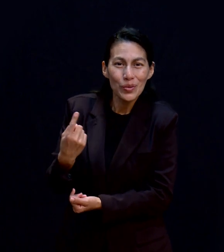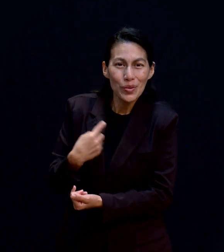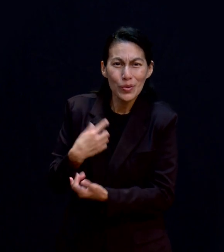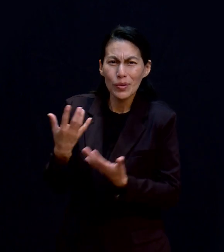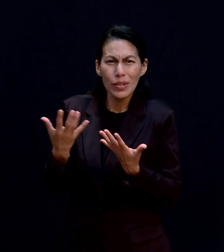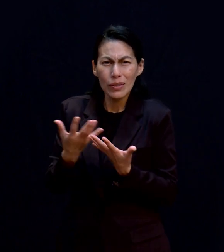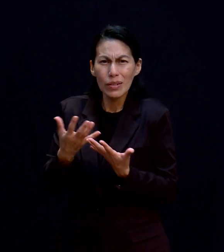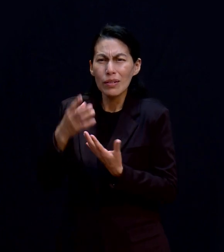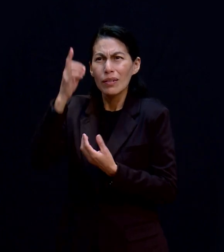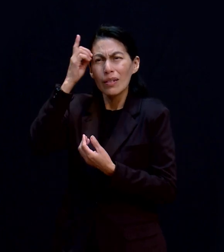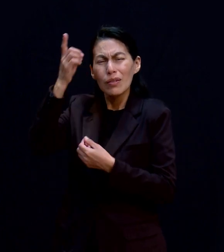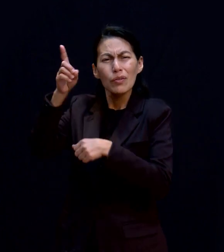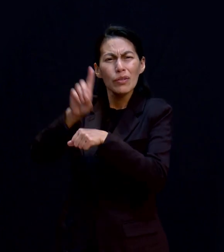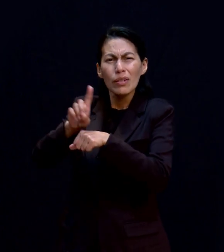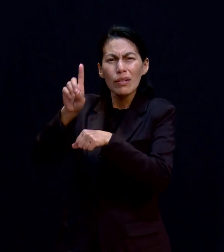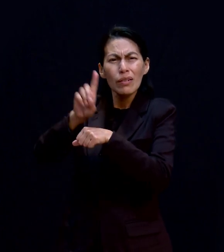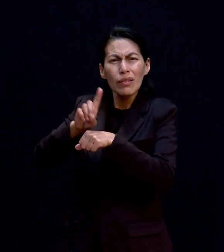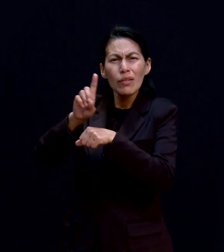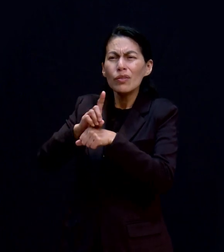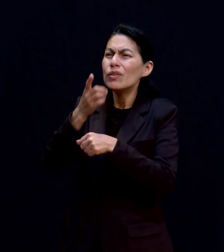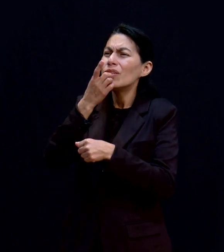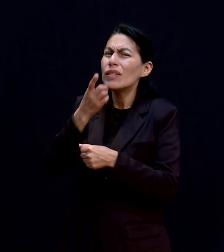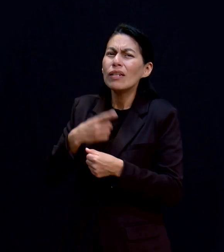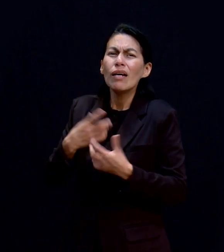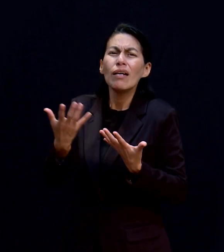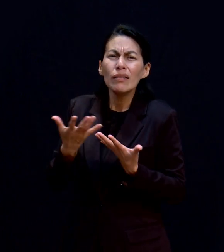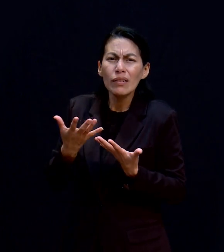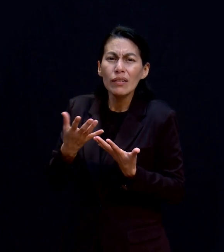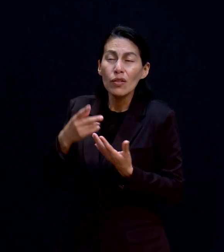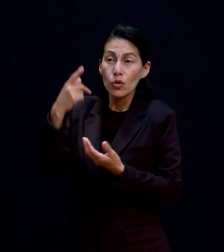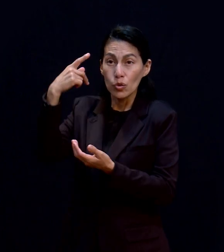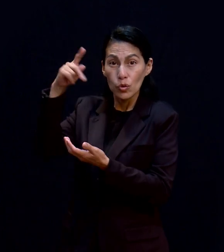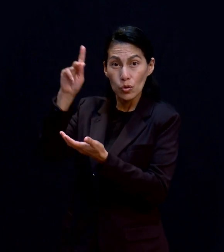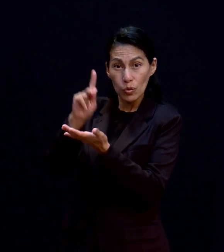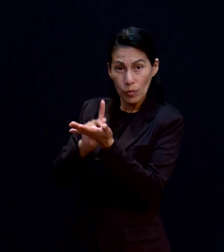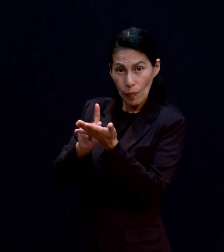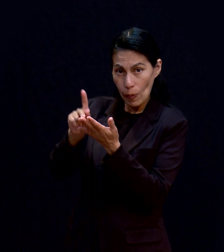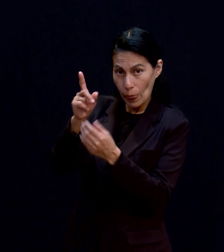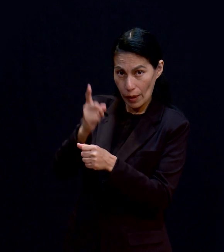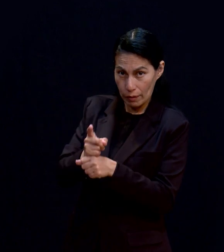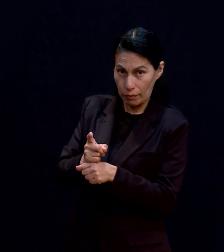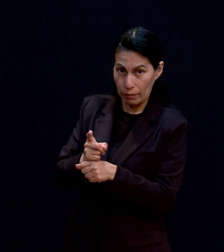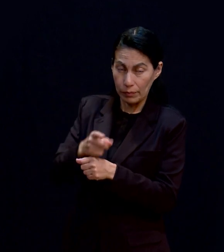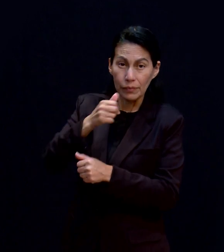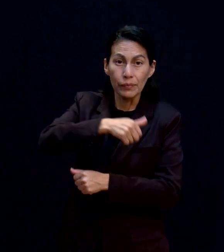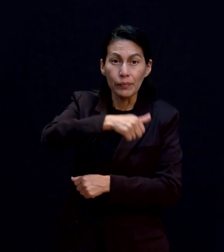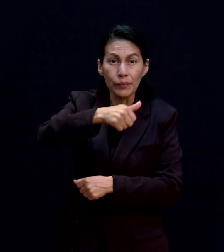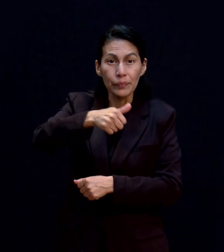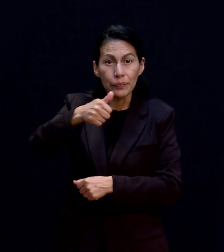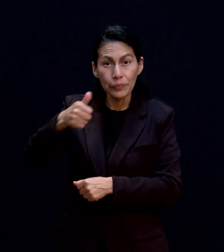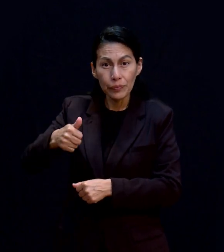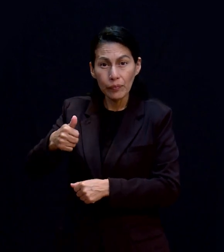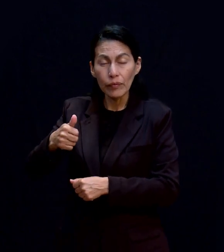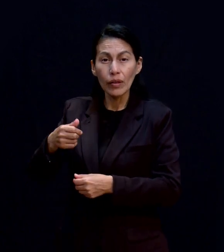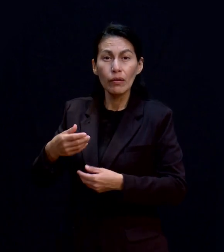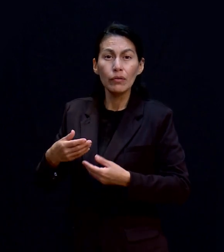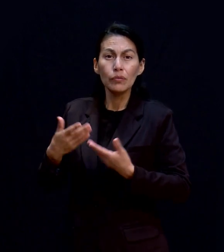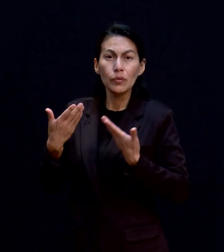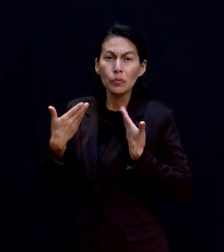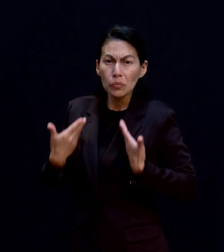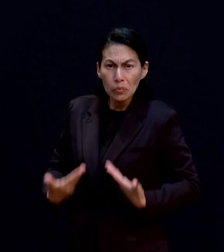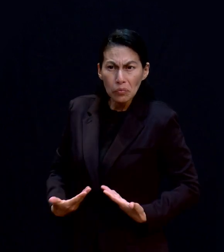sencillamente el desenvolvimiento de su voluntad a medida que le encomendamos nuestros caminos